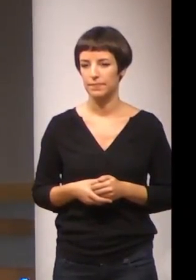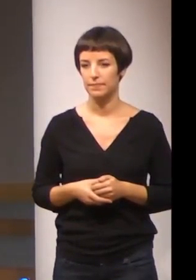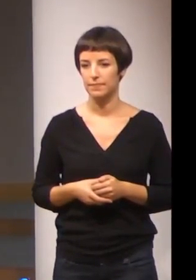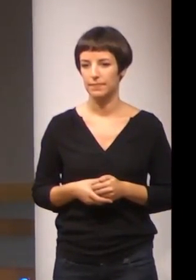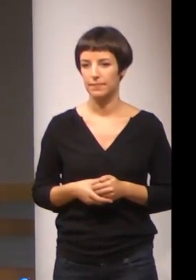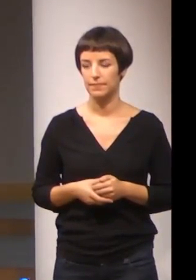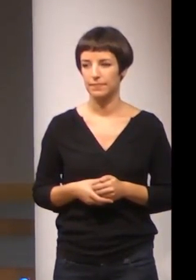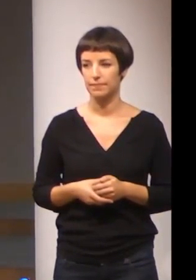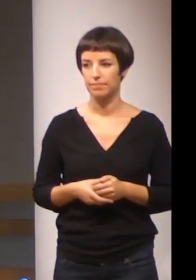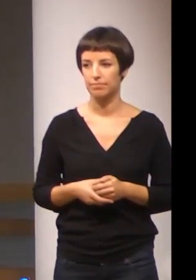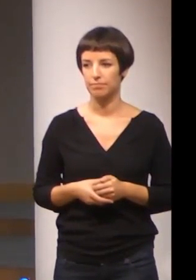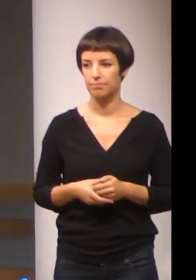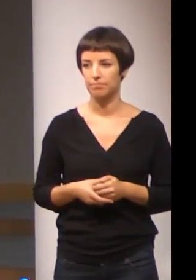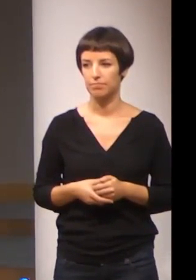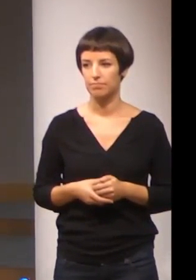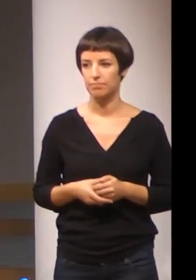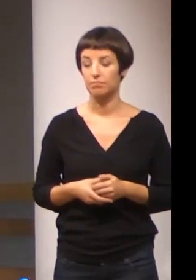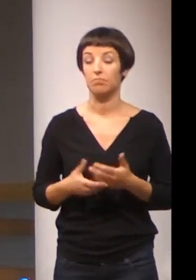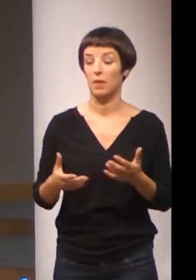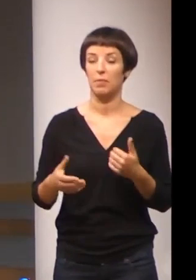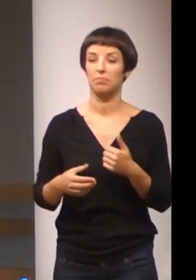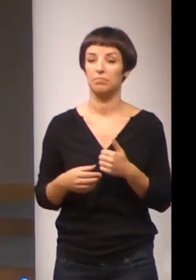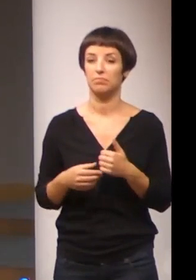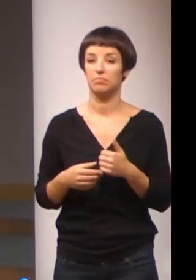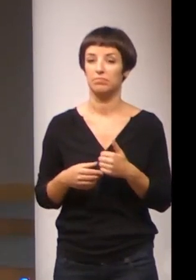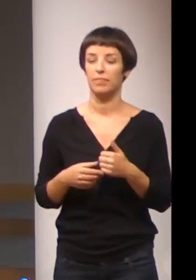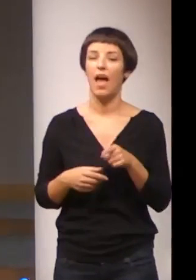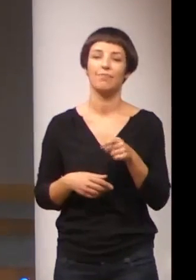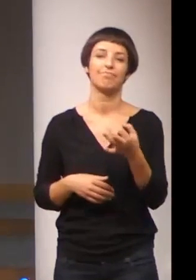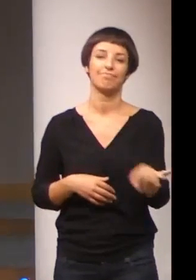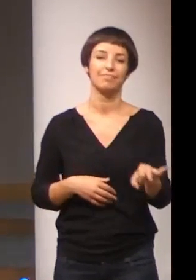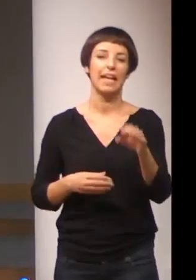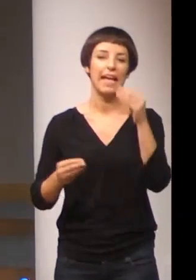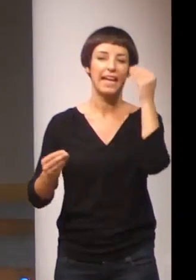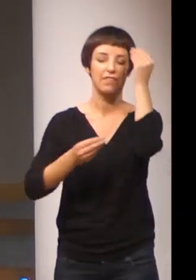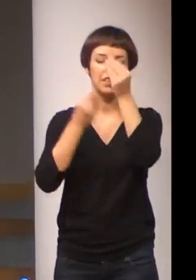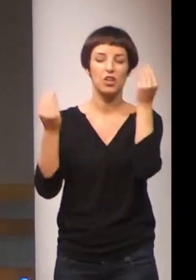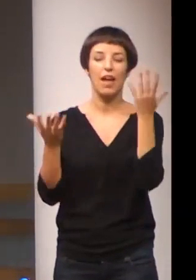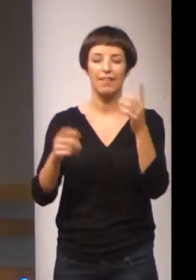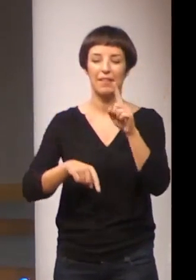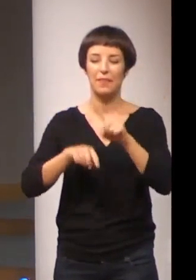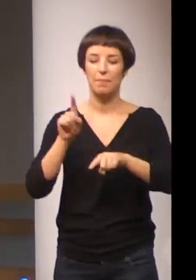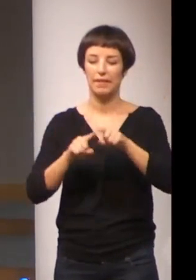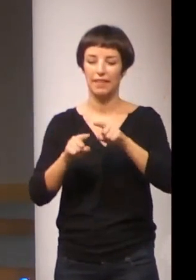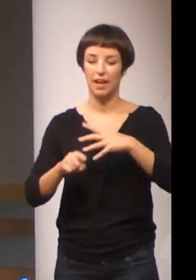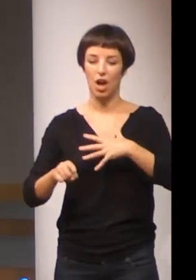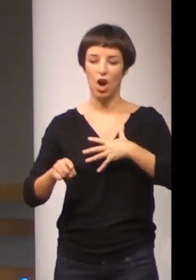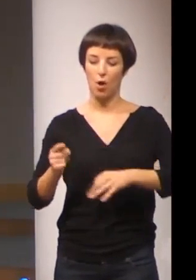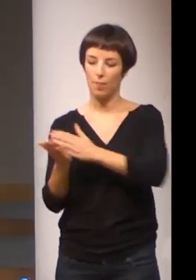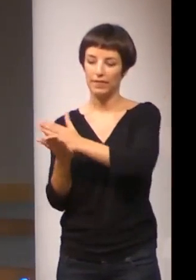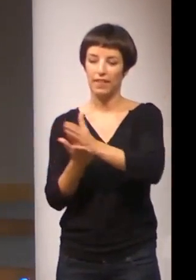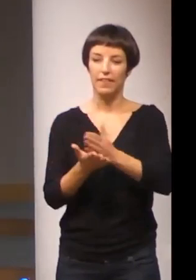Y podríamos decir, eso es una reflexión de las diferentes competencias que, de la